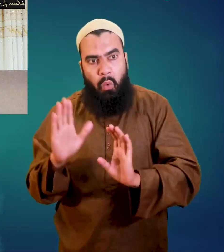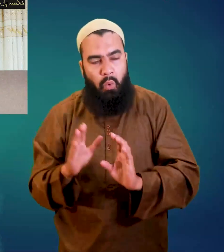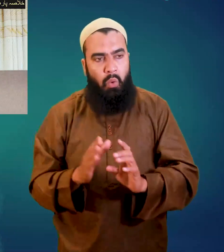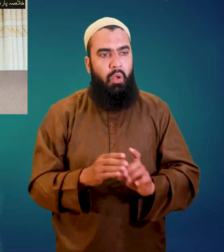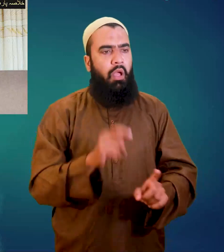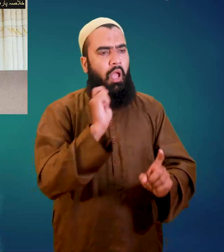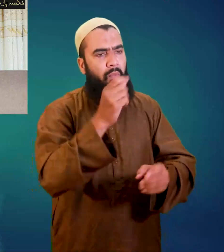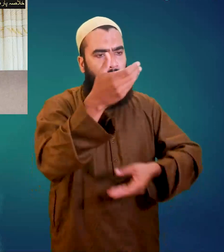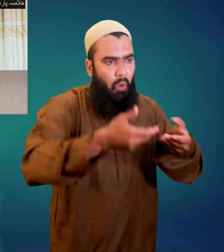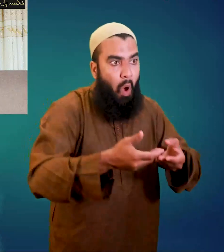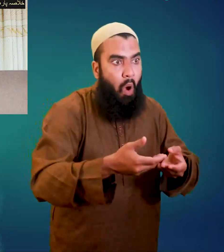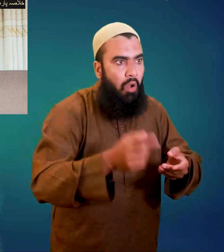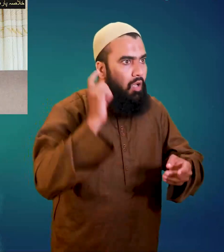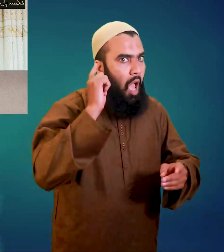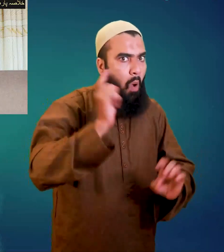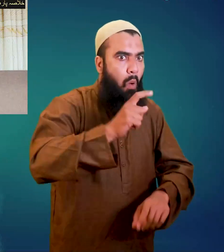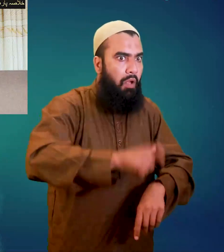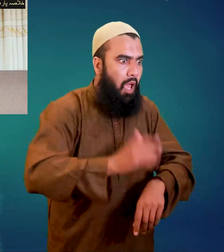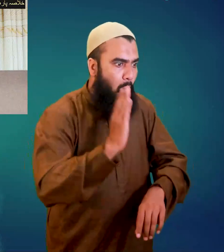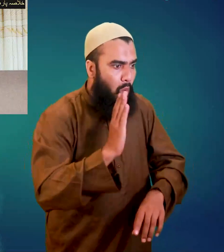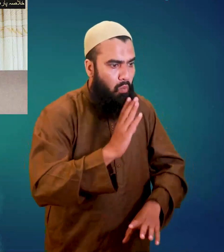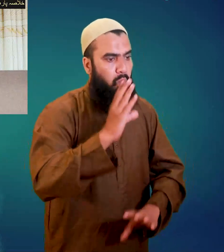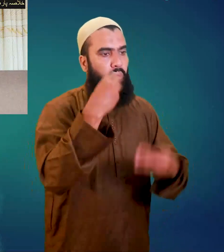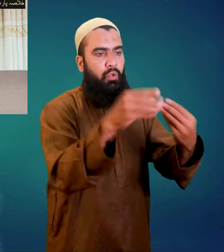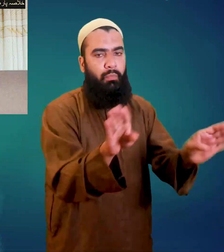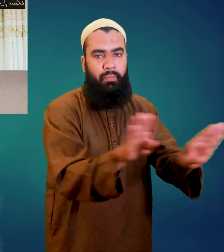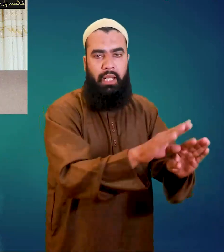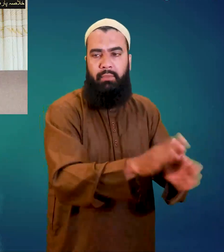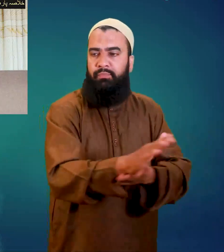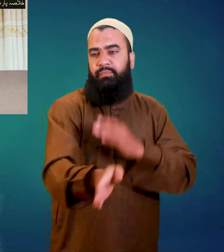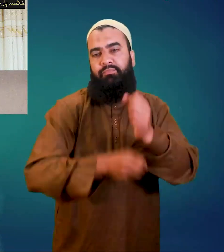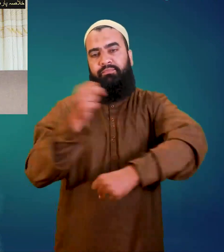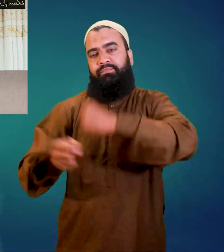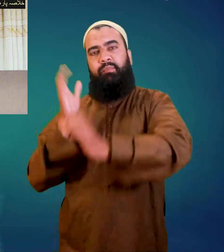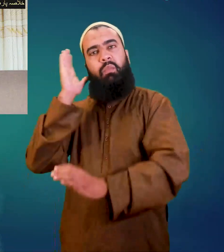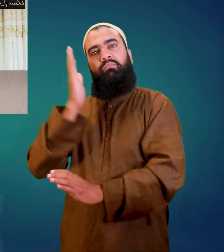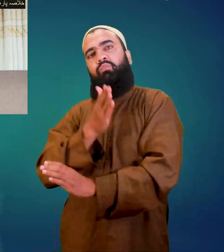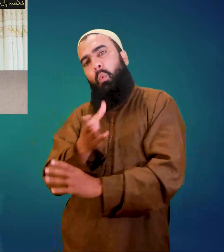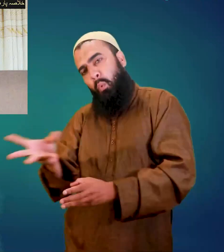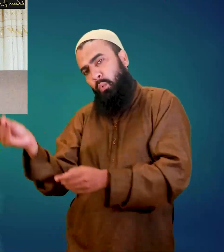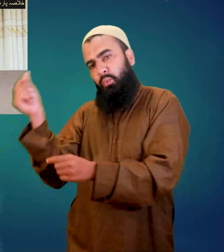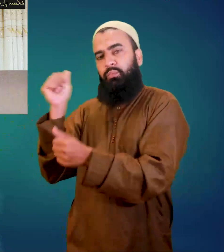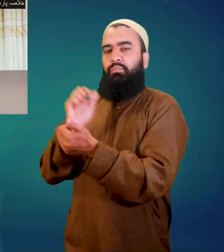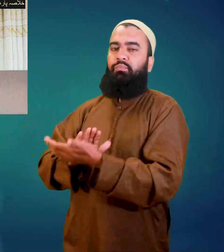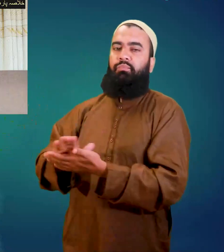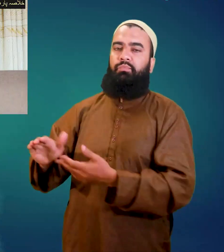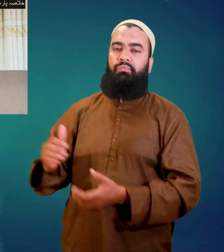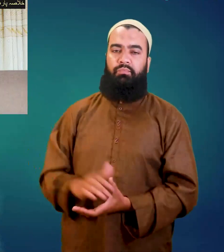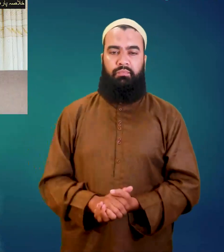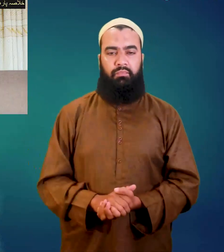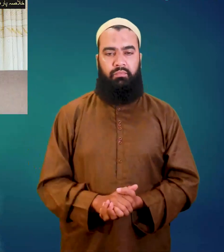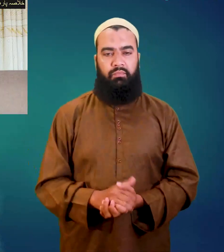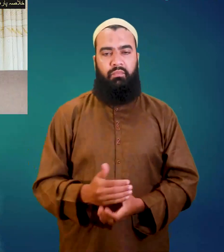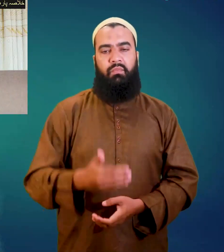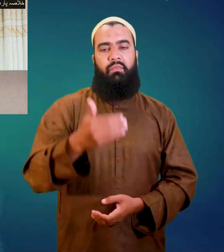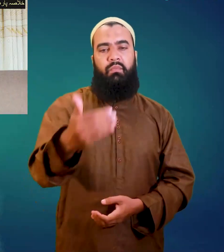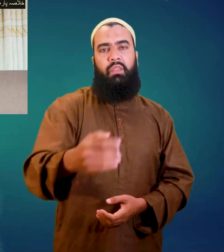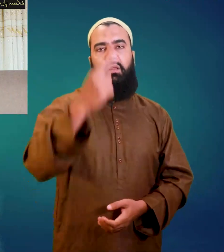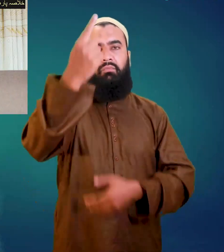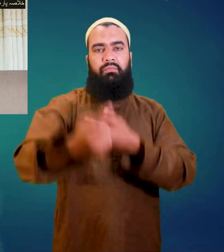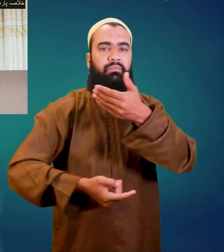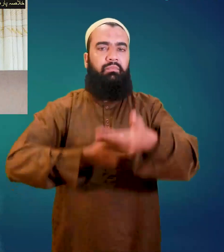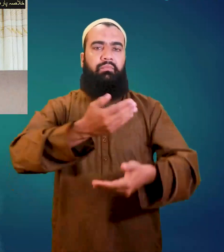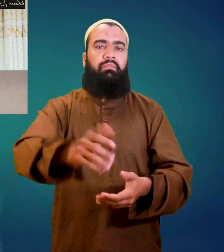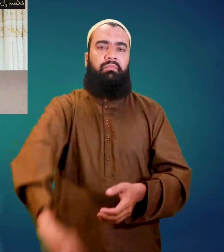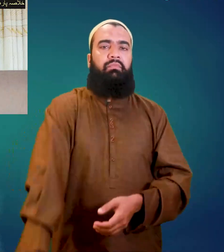ہیں۔ رکوع نمبر 12، آیت نمبر 41، کل قد علم صلاتہ و